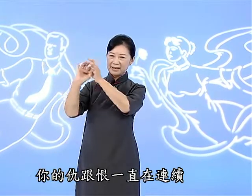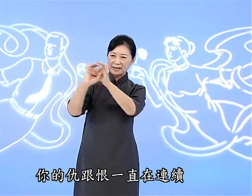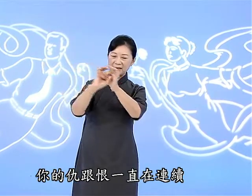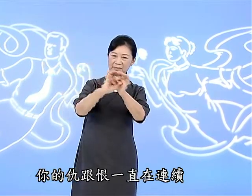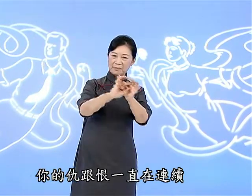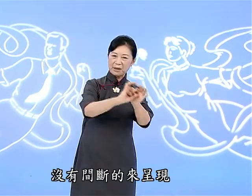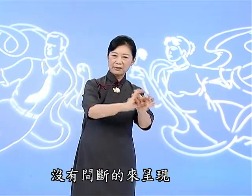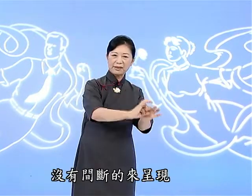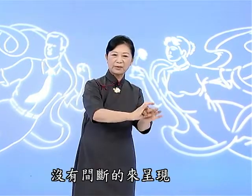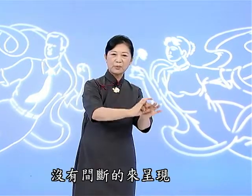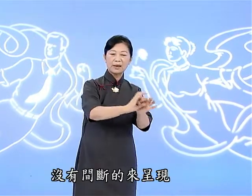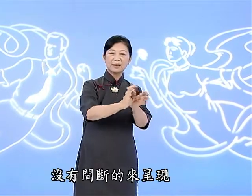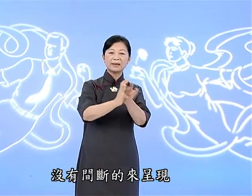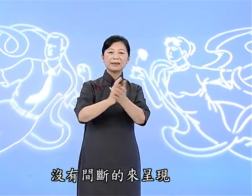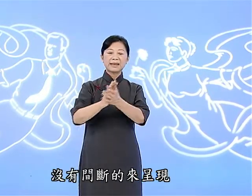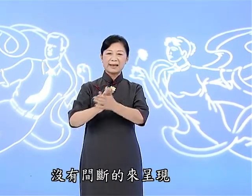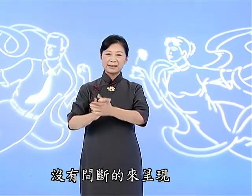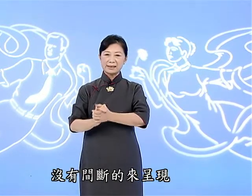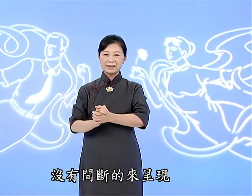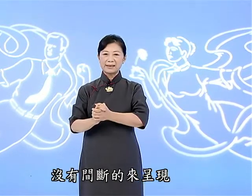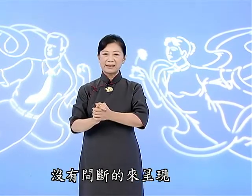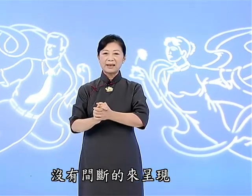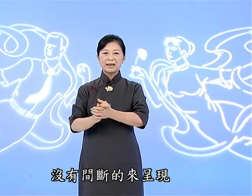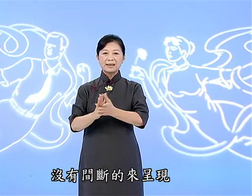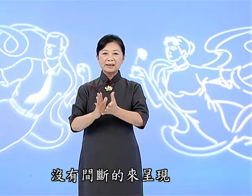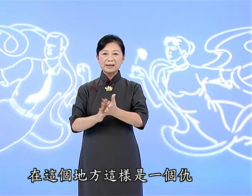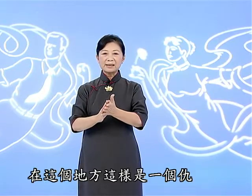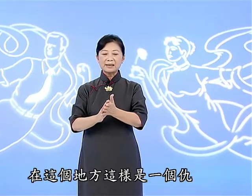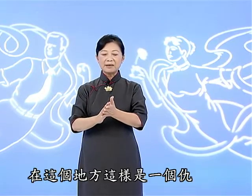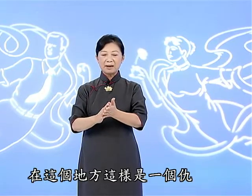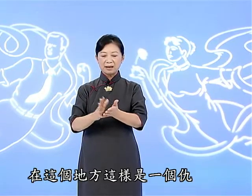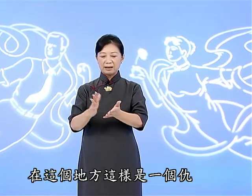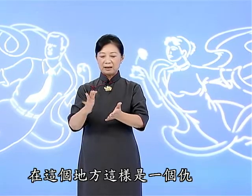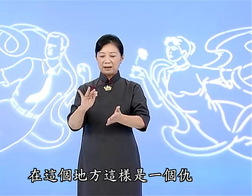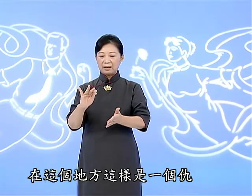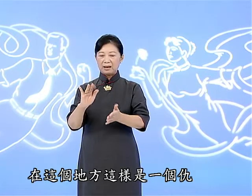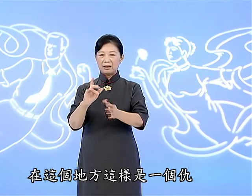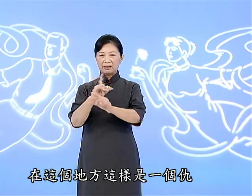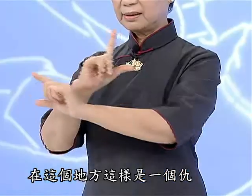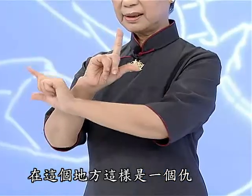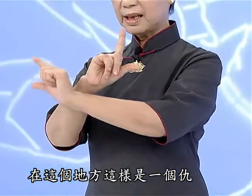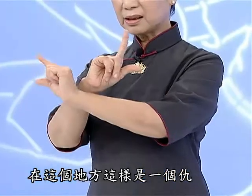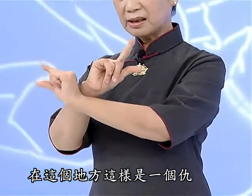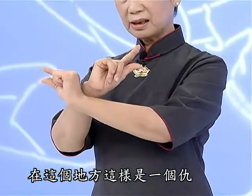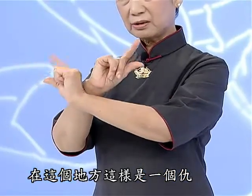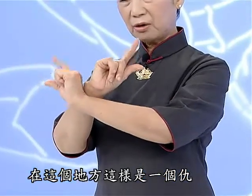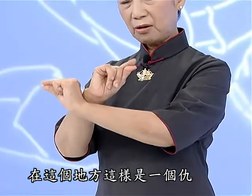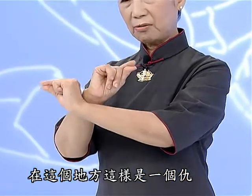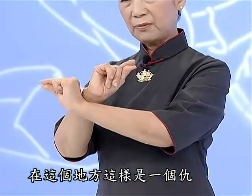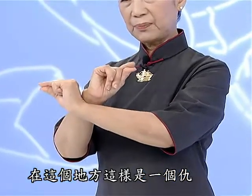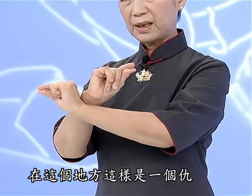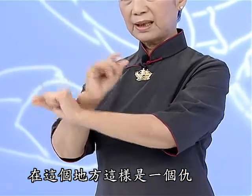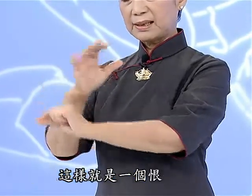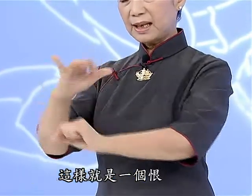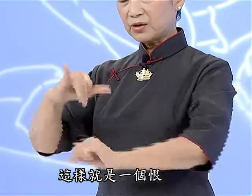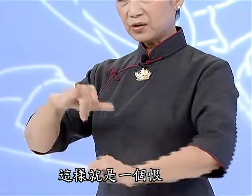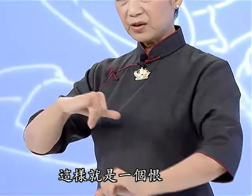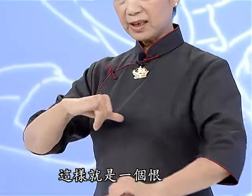系，没有间断的来呈现。那在这个地方，这样是一个仇，这样就是一个